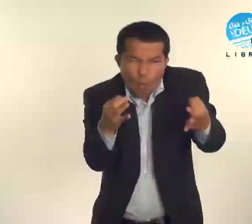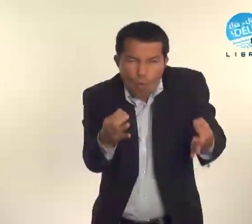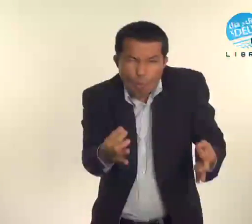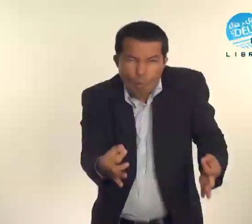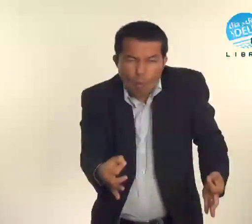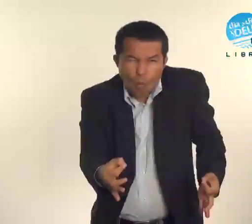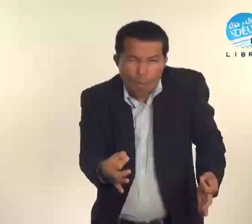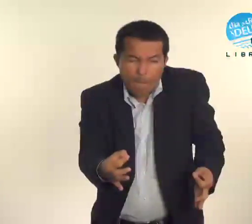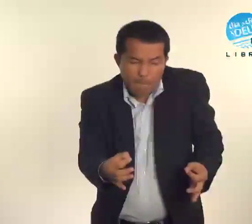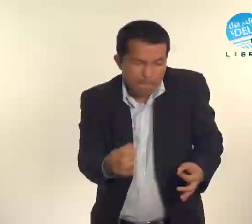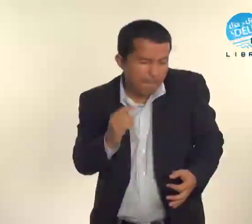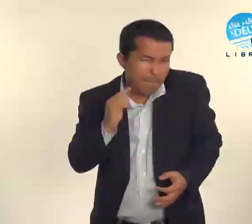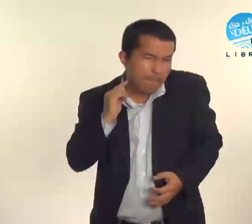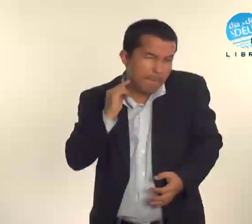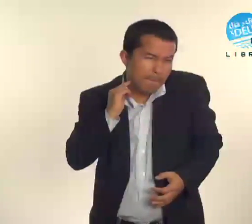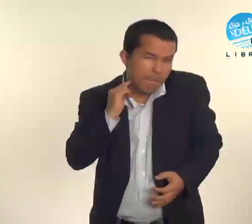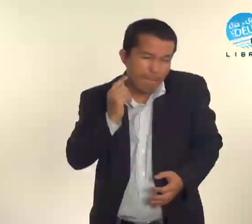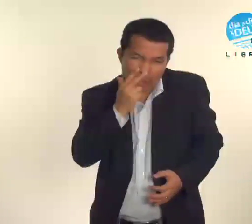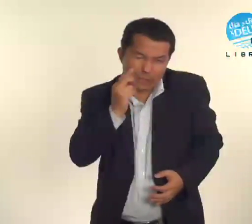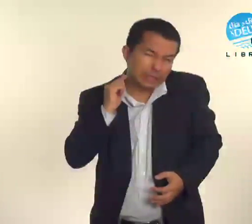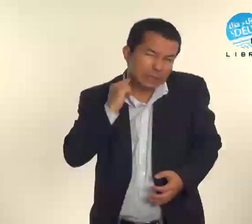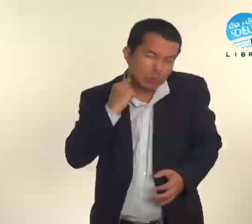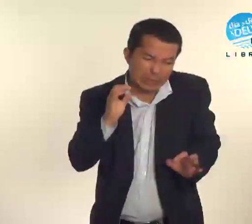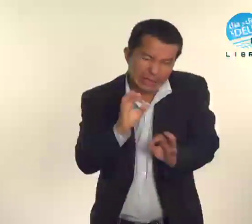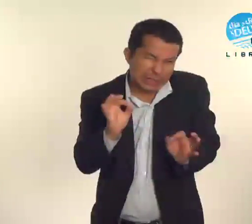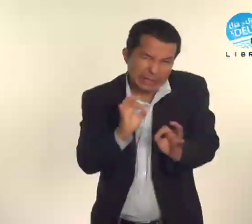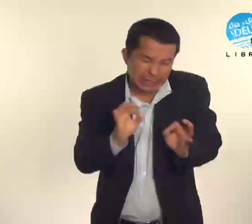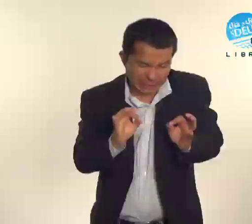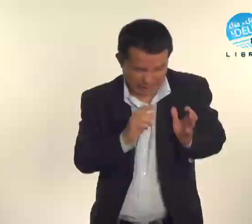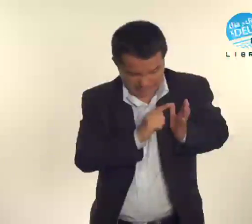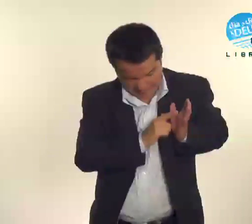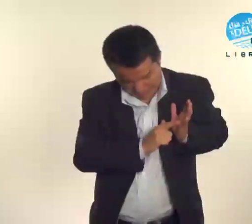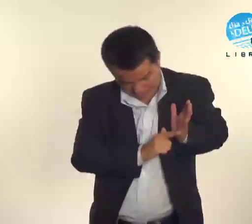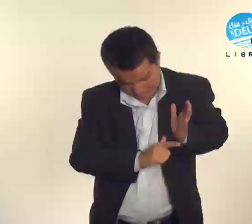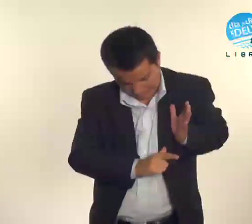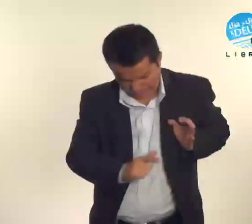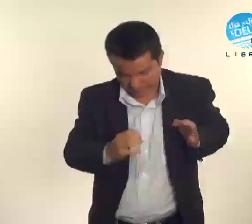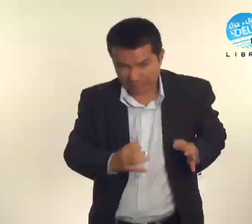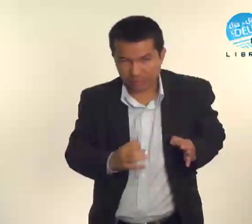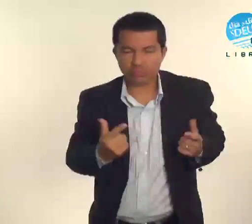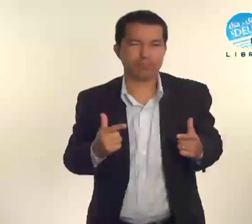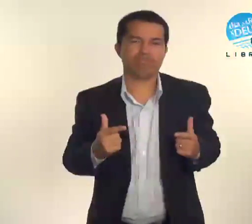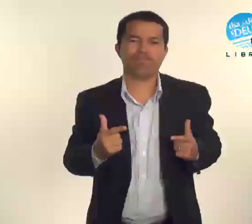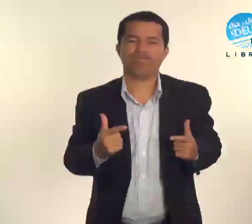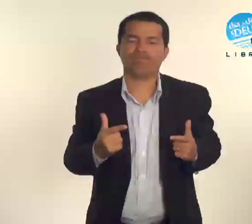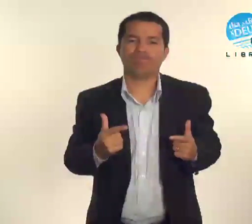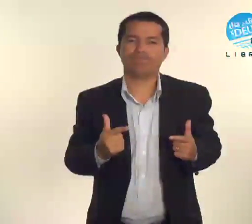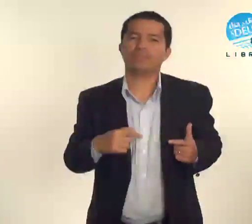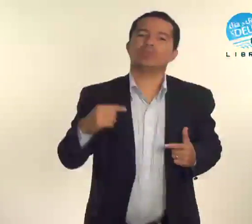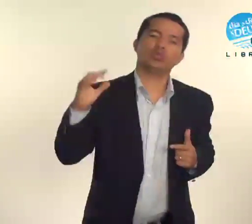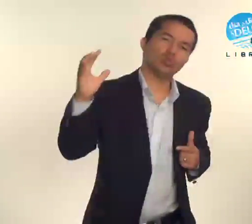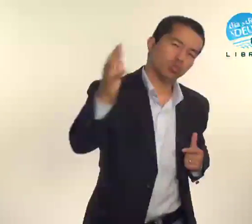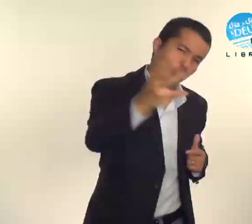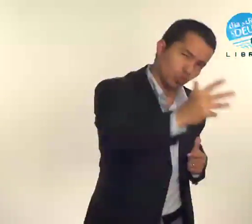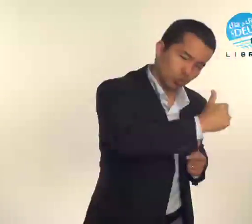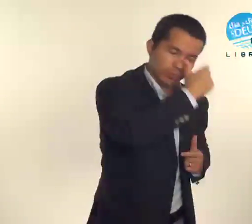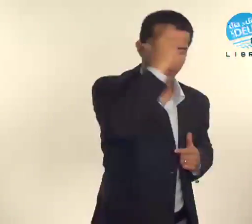da intervenção de Deus para reorganizar a sua vida. Uma segunda palavra que vai aparecer na Bíblia